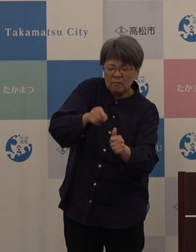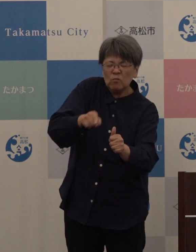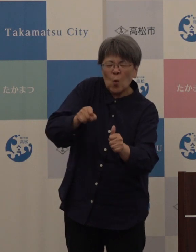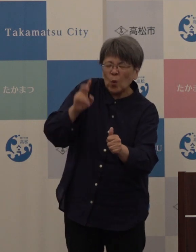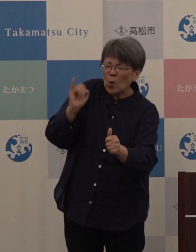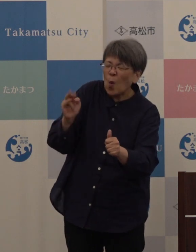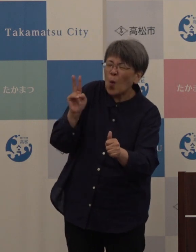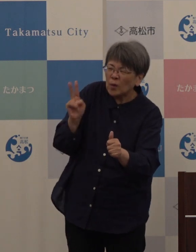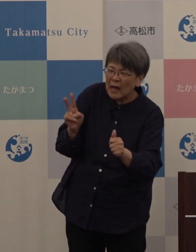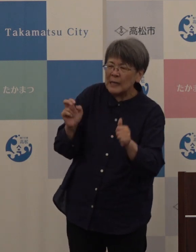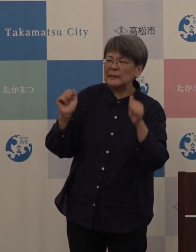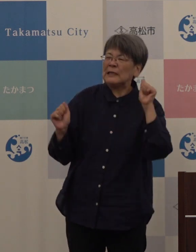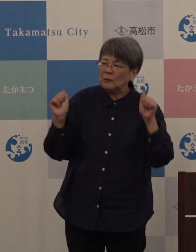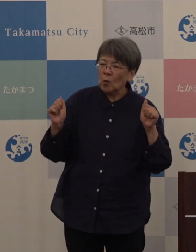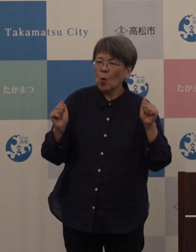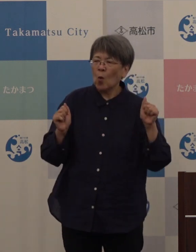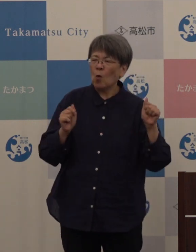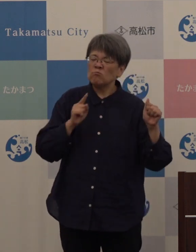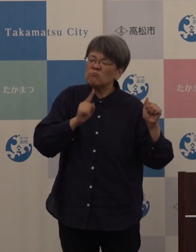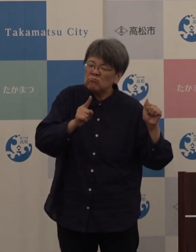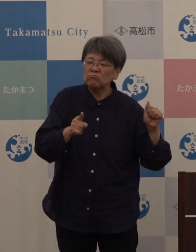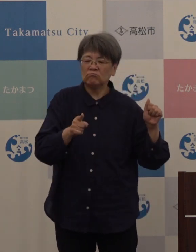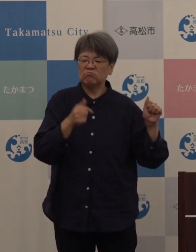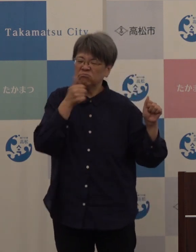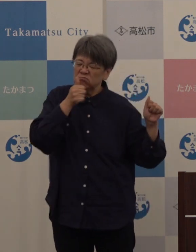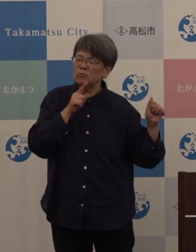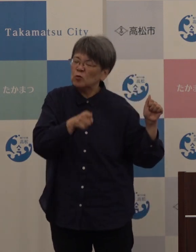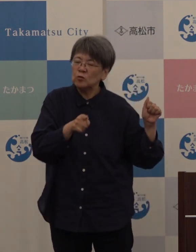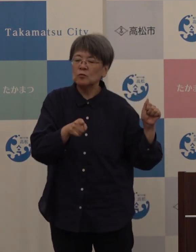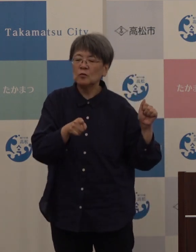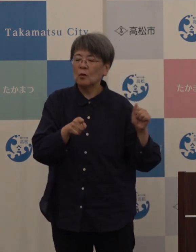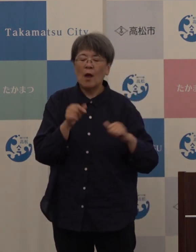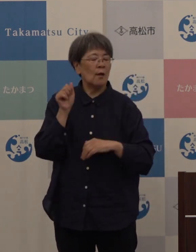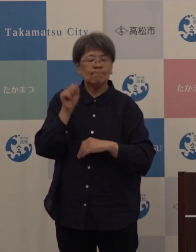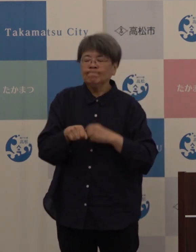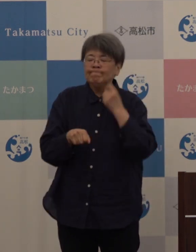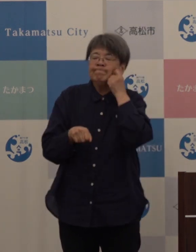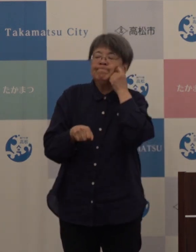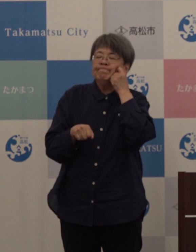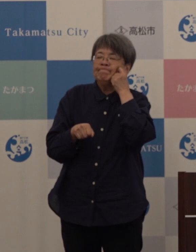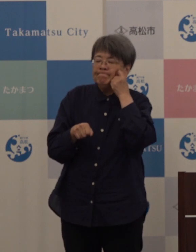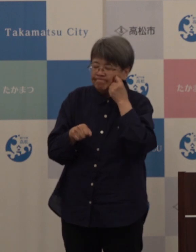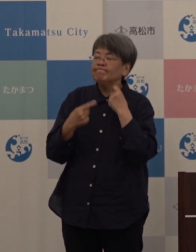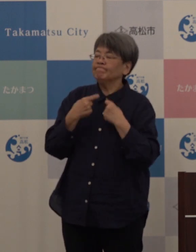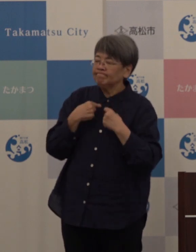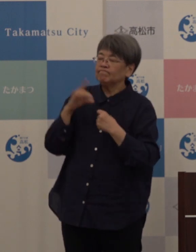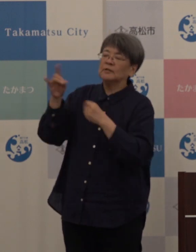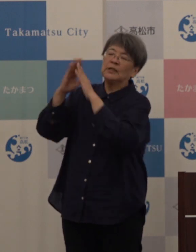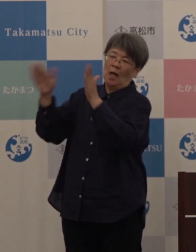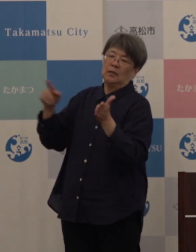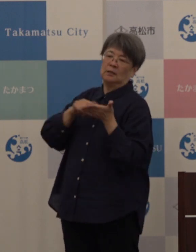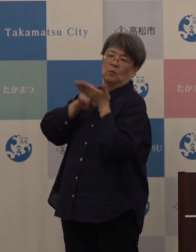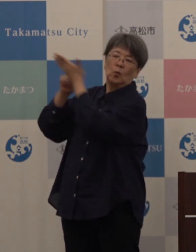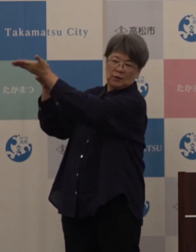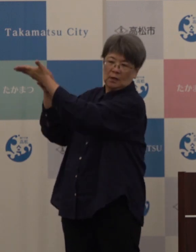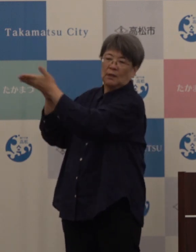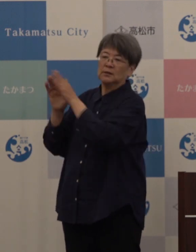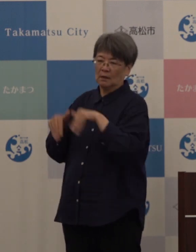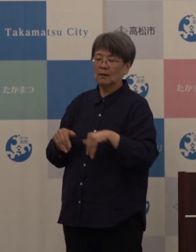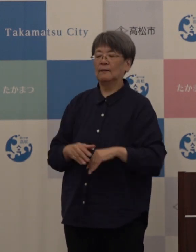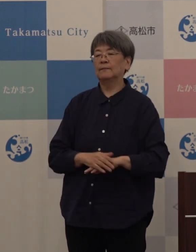動があったということで、これは看過できないということで今回議会側に申し入れることとしたというものでございます。